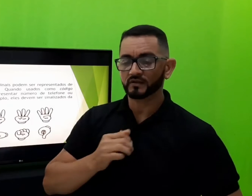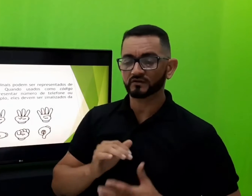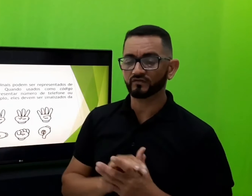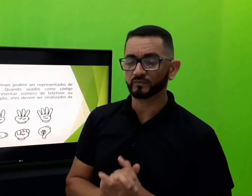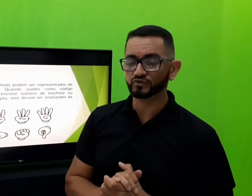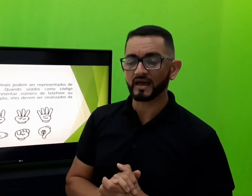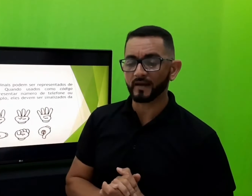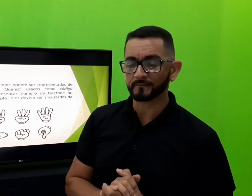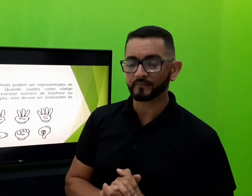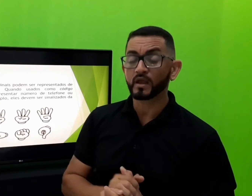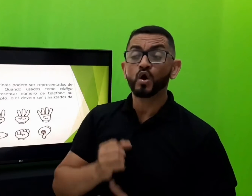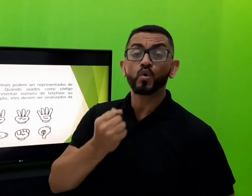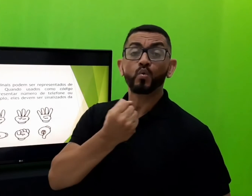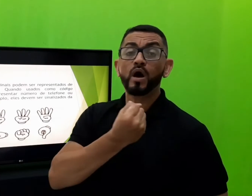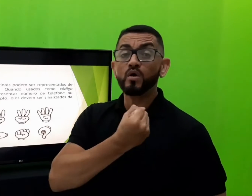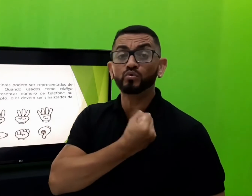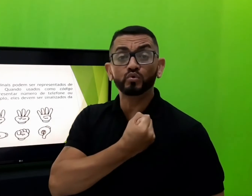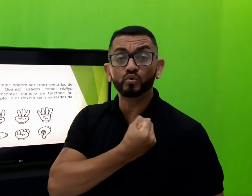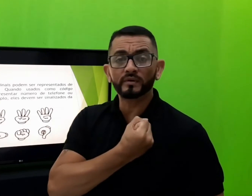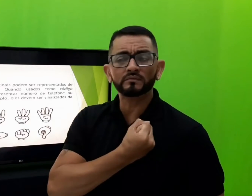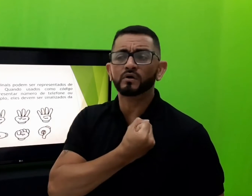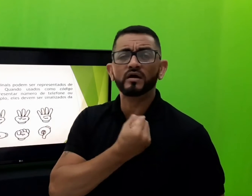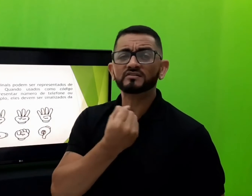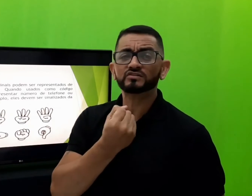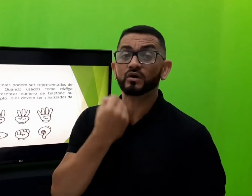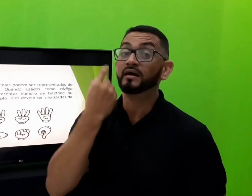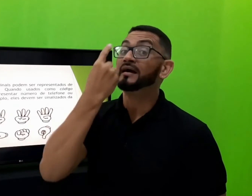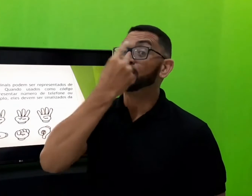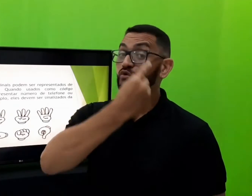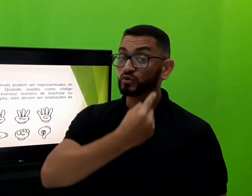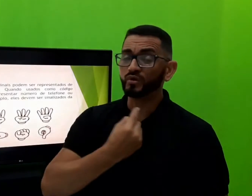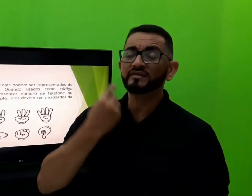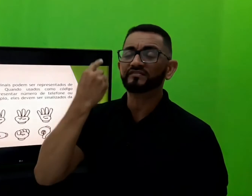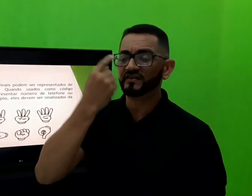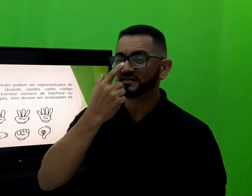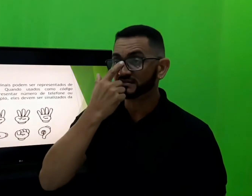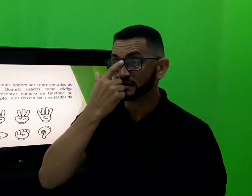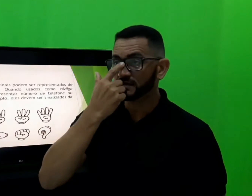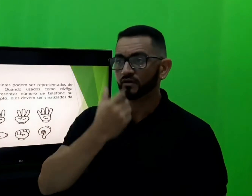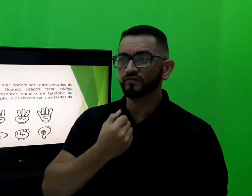Então vamos lá. Qual é o número? Olha só. Toda vez que eu